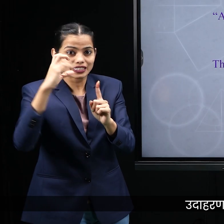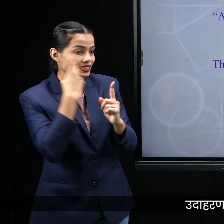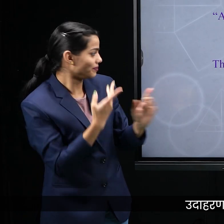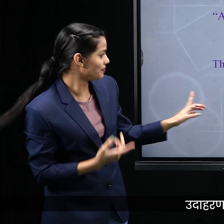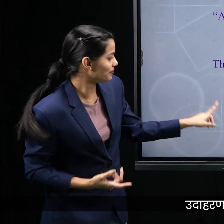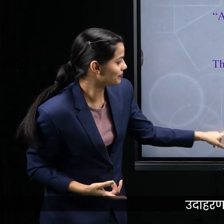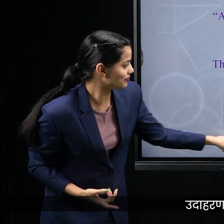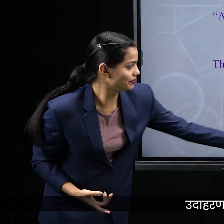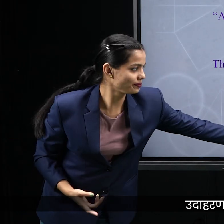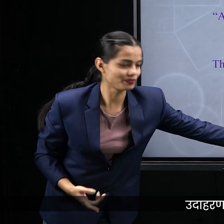c।